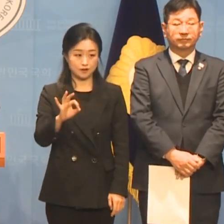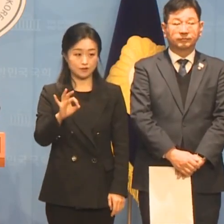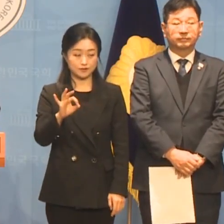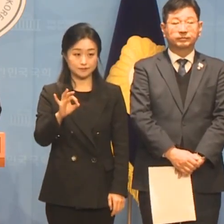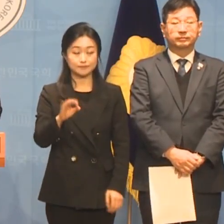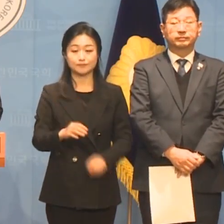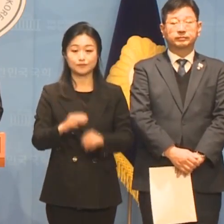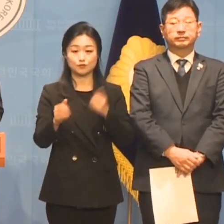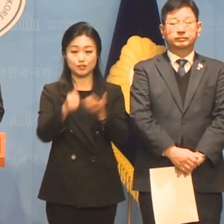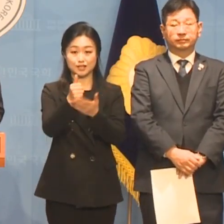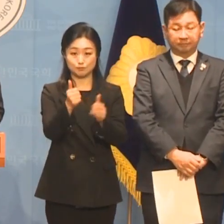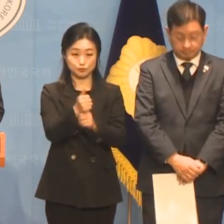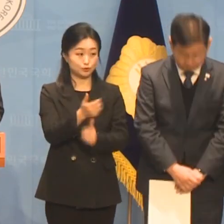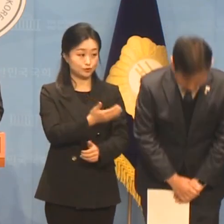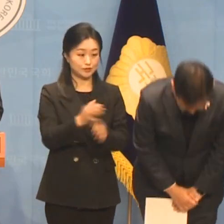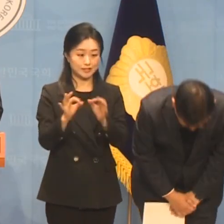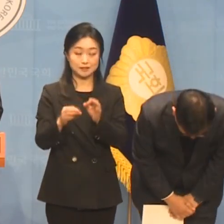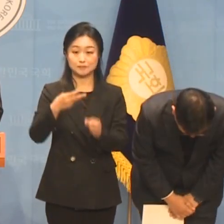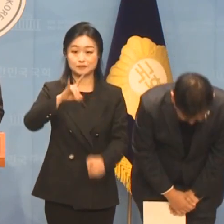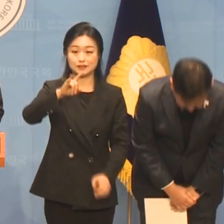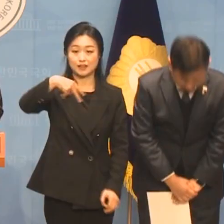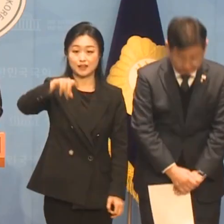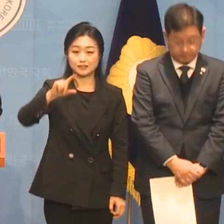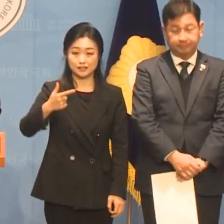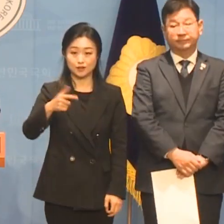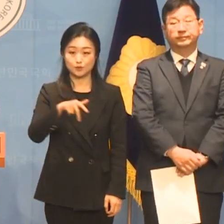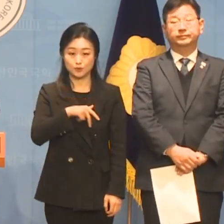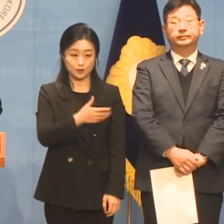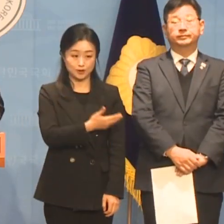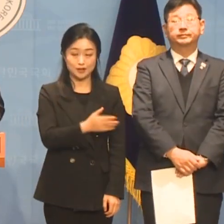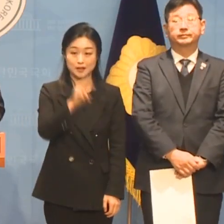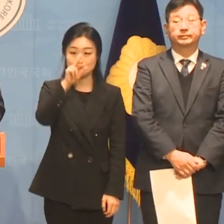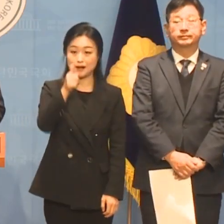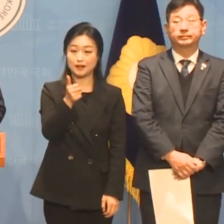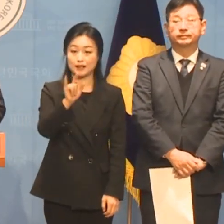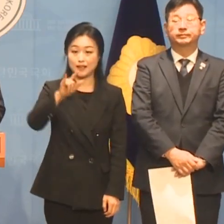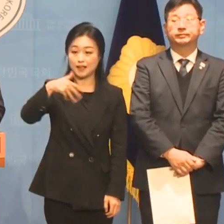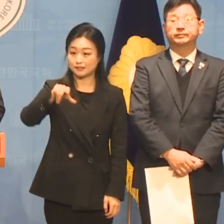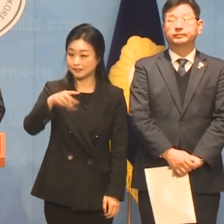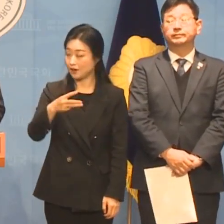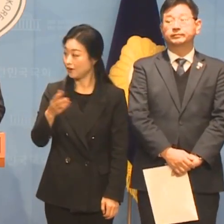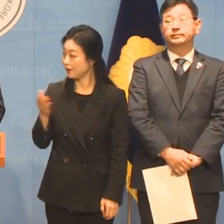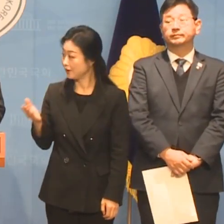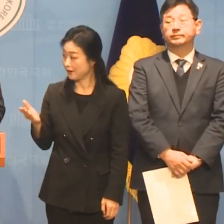부의장님이십니다. 김태선 의원님이십니다. 박해철 의원님이십니다.